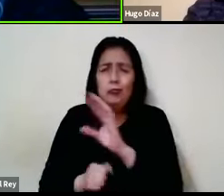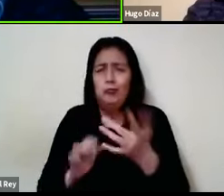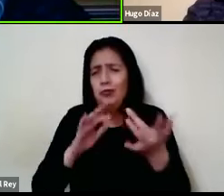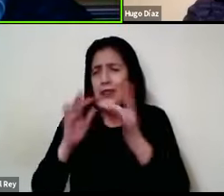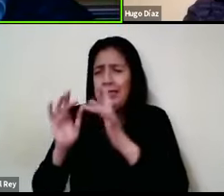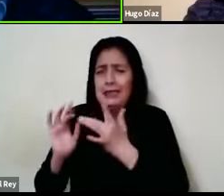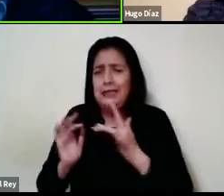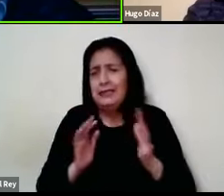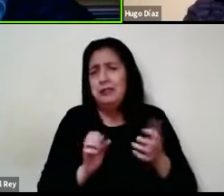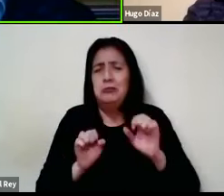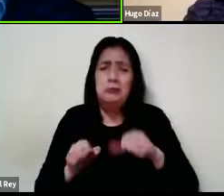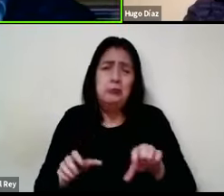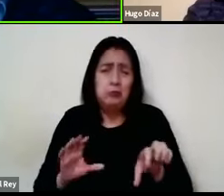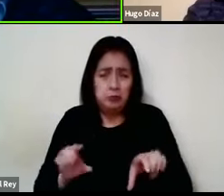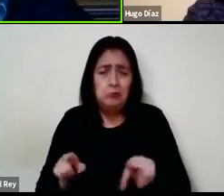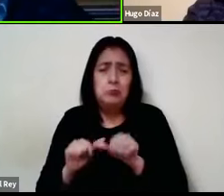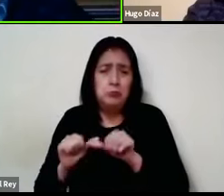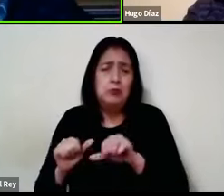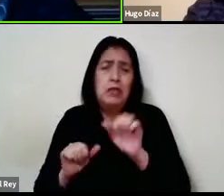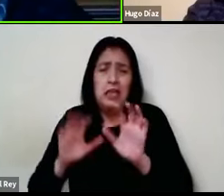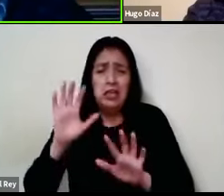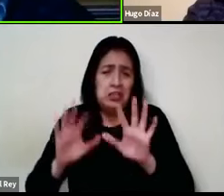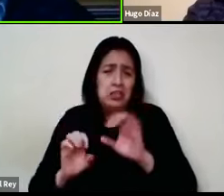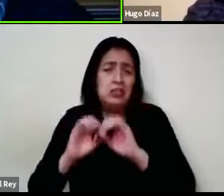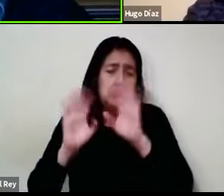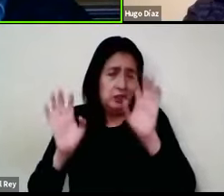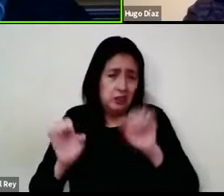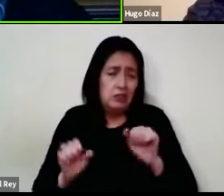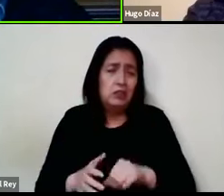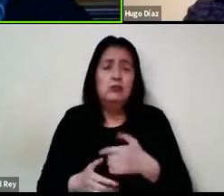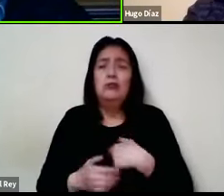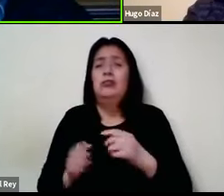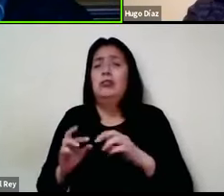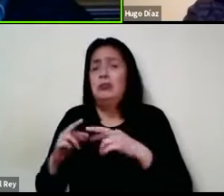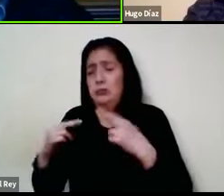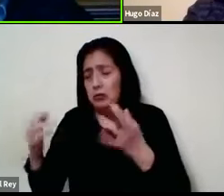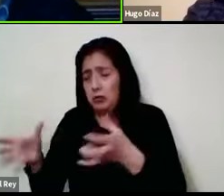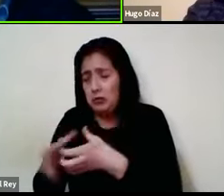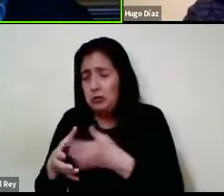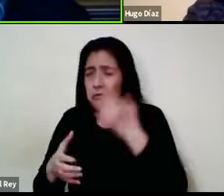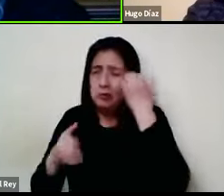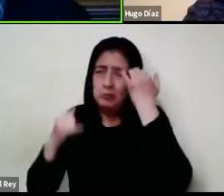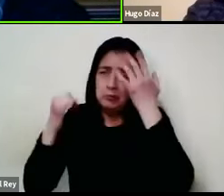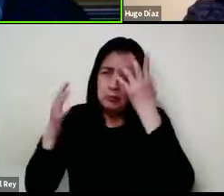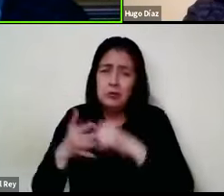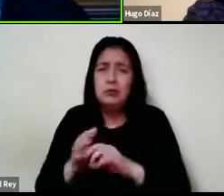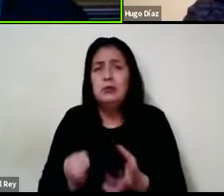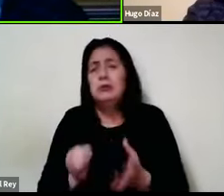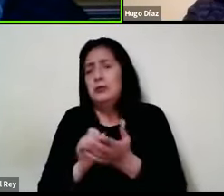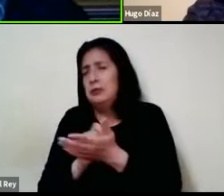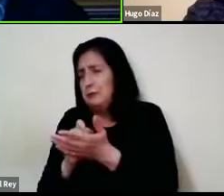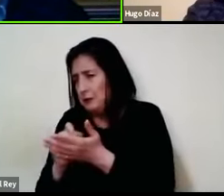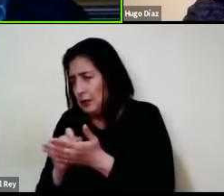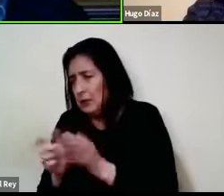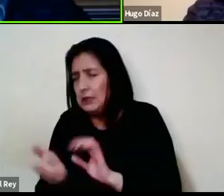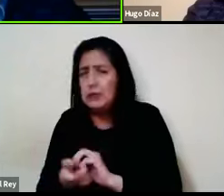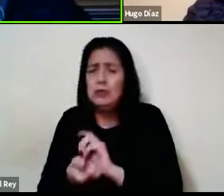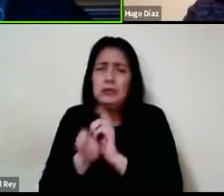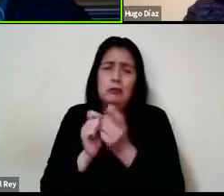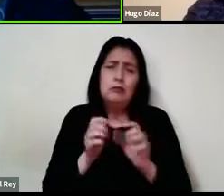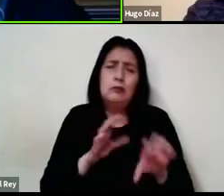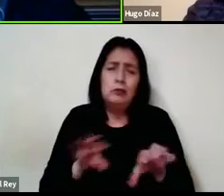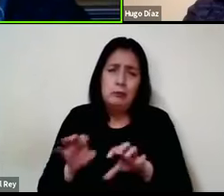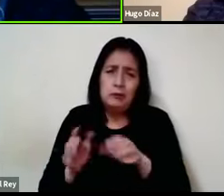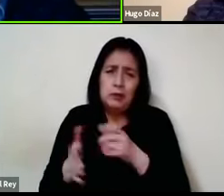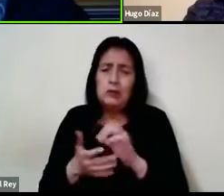también, y lo hacemos igual. Cada 15 días tenemos la reflexión pedagógica, la deconstrucción y reconstrucción de nuestras actividades, y